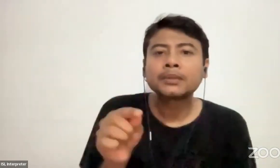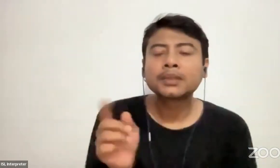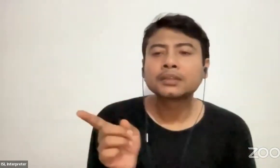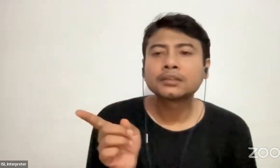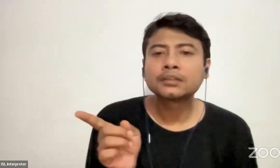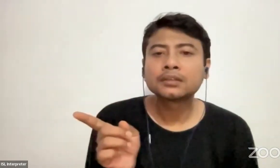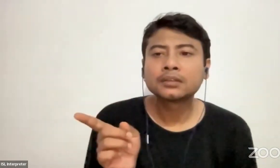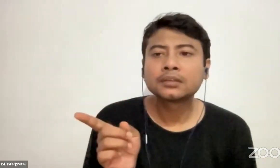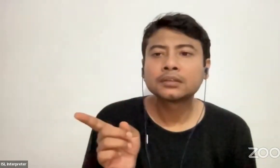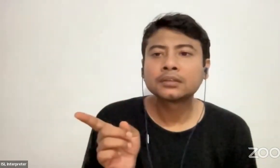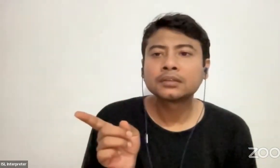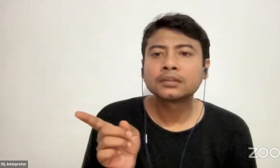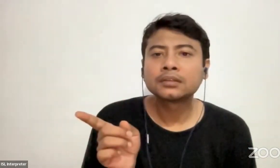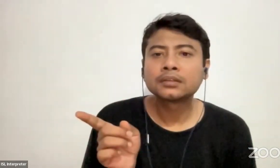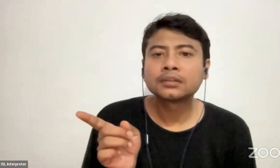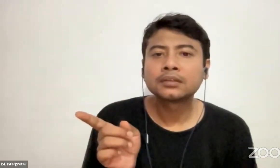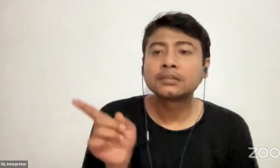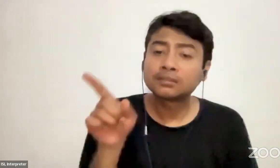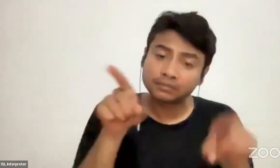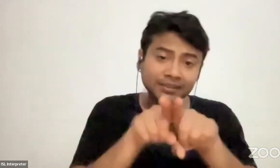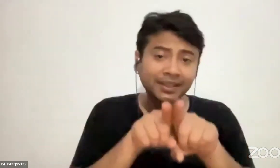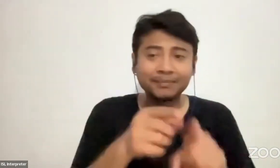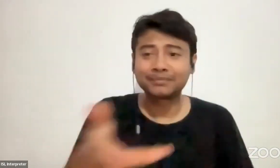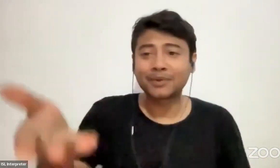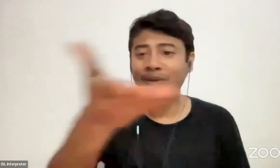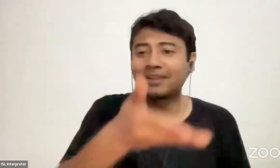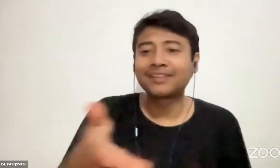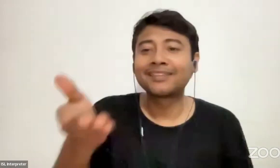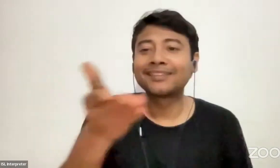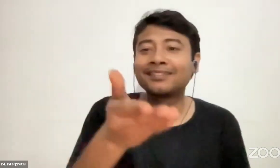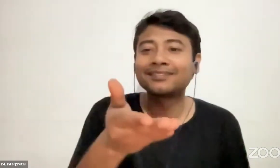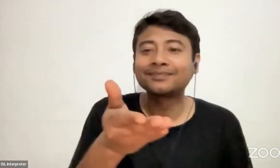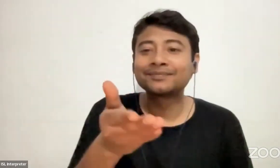भक्ति कर रहे हैं, क्योंकि दुर्लभ है ना।